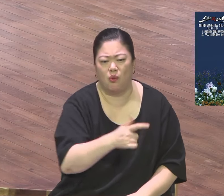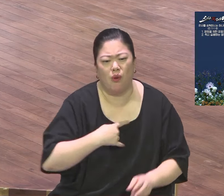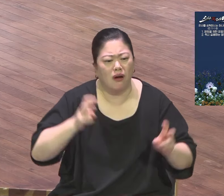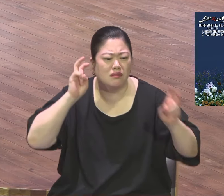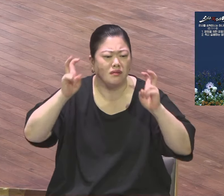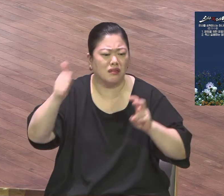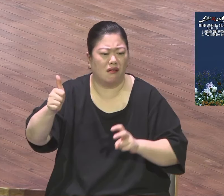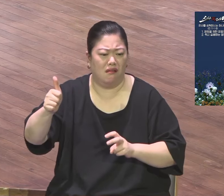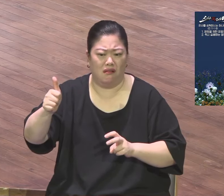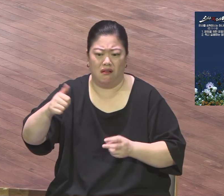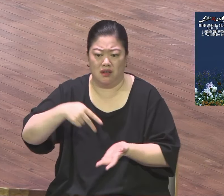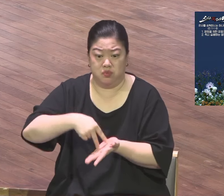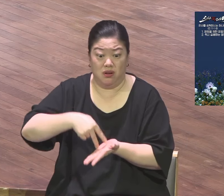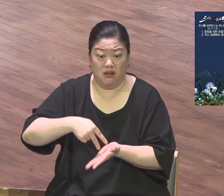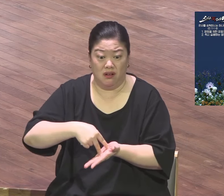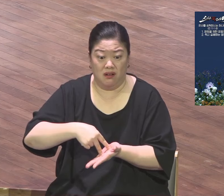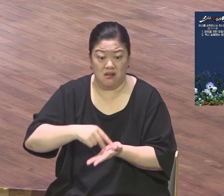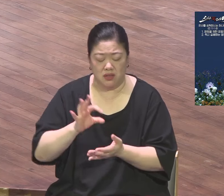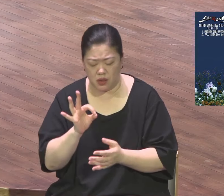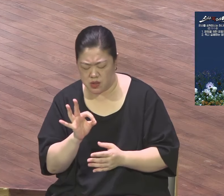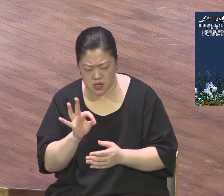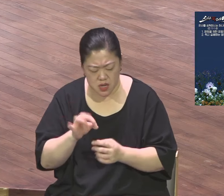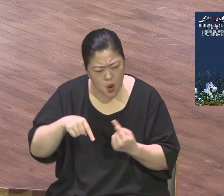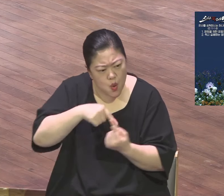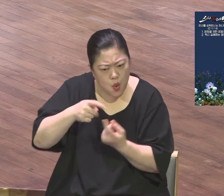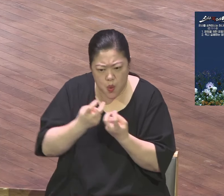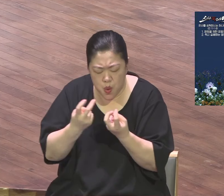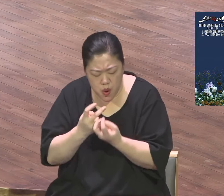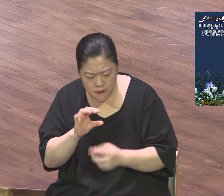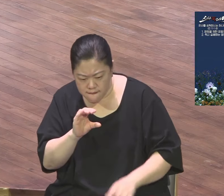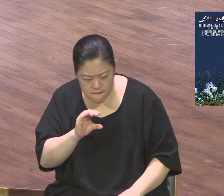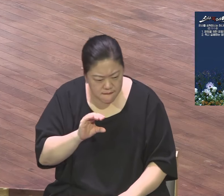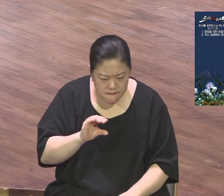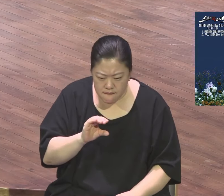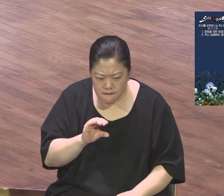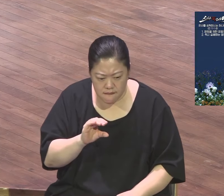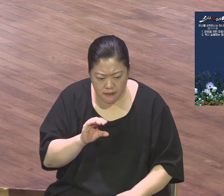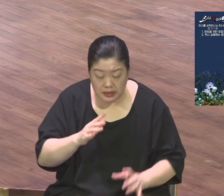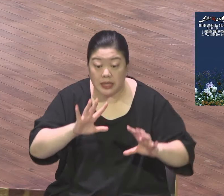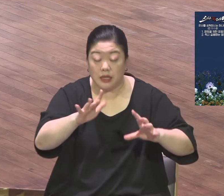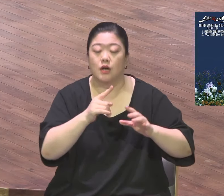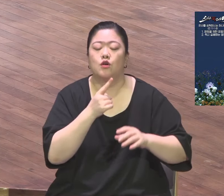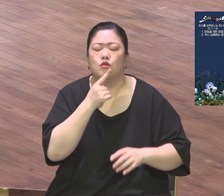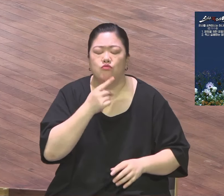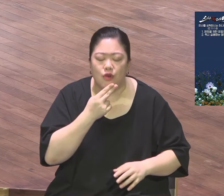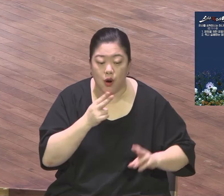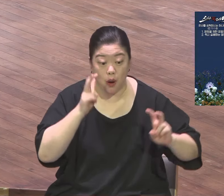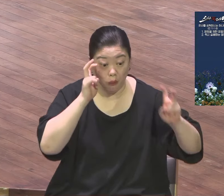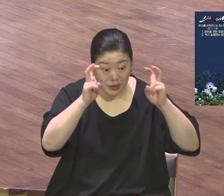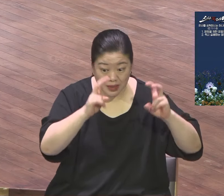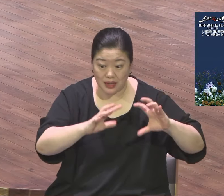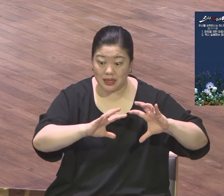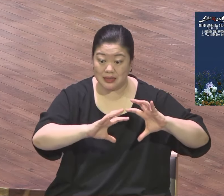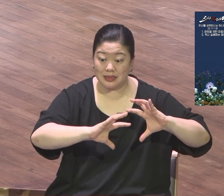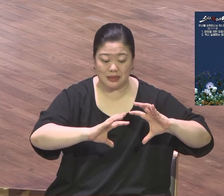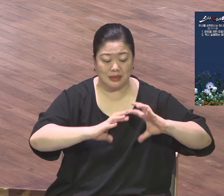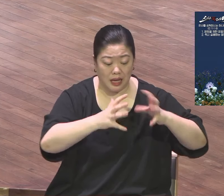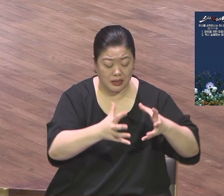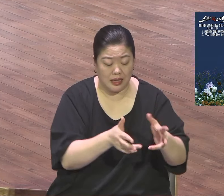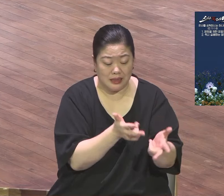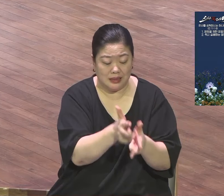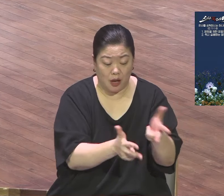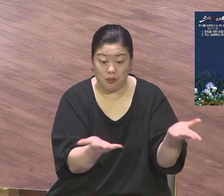차지요. 이렇게 세상의 사업에 투자하는 것은 여러